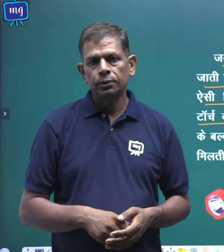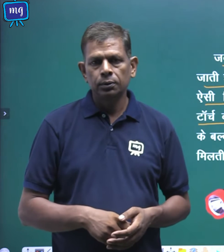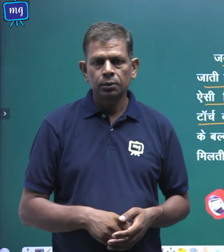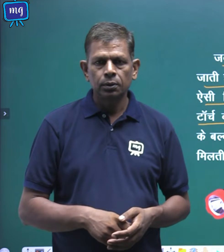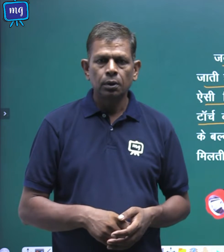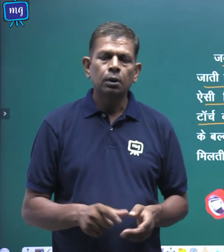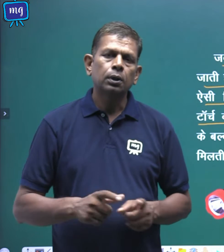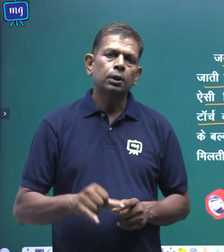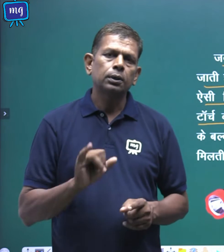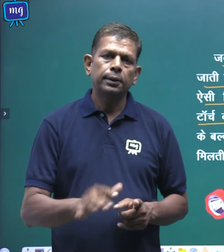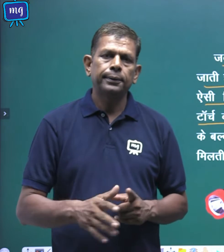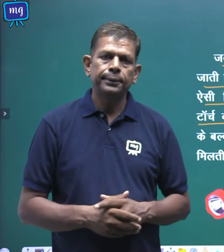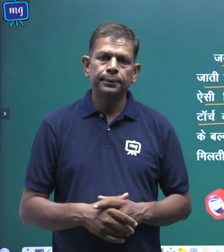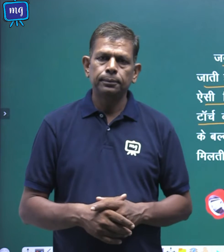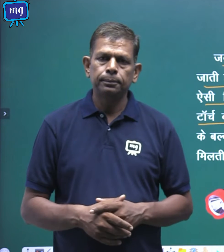करते हैं।